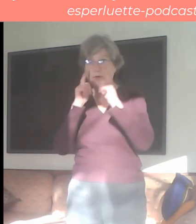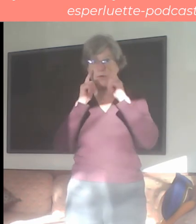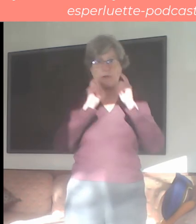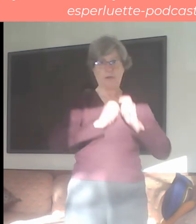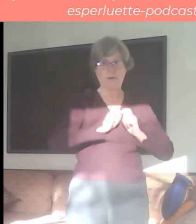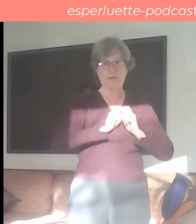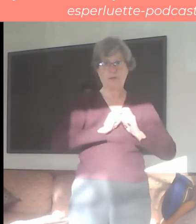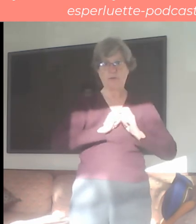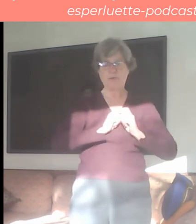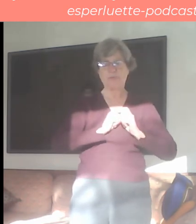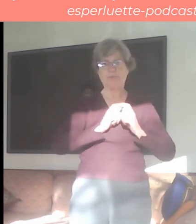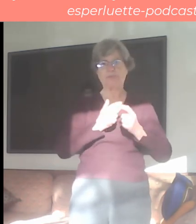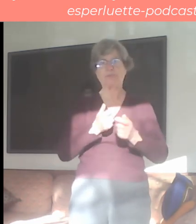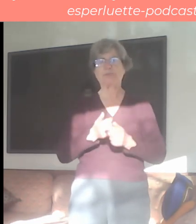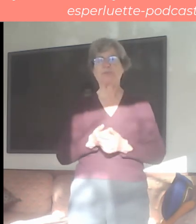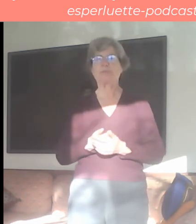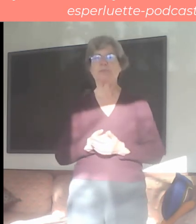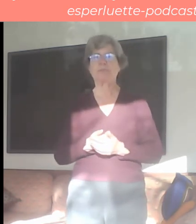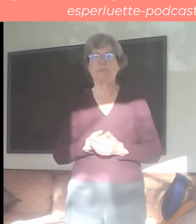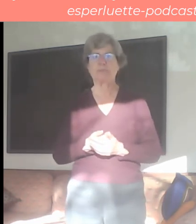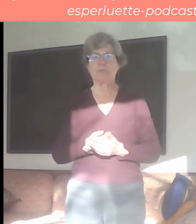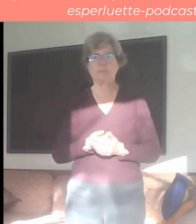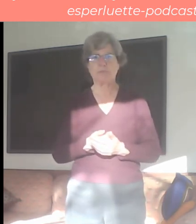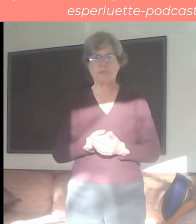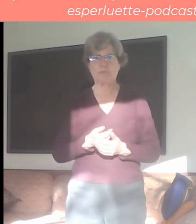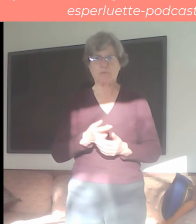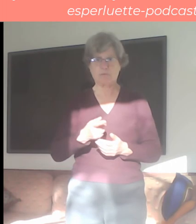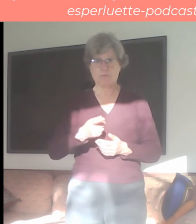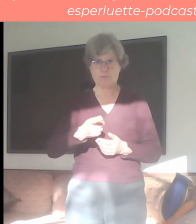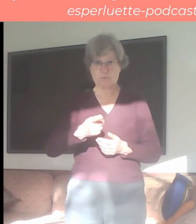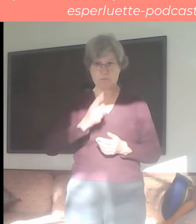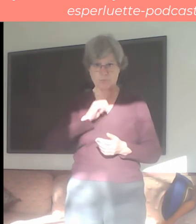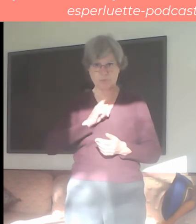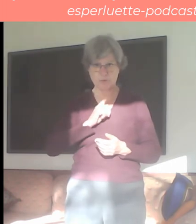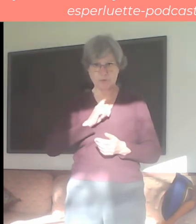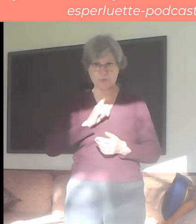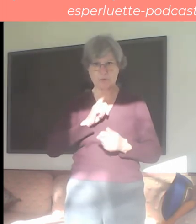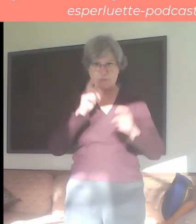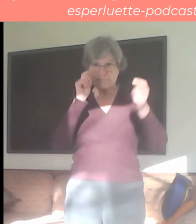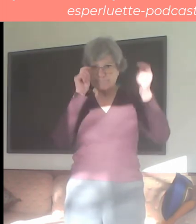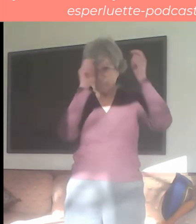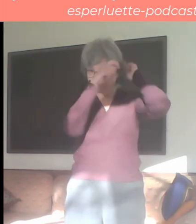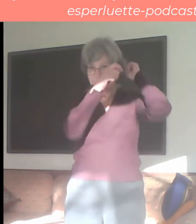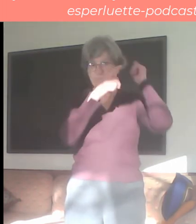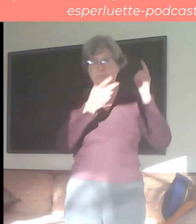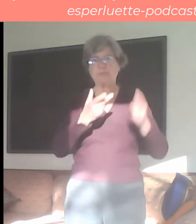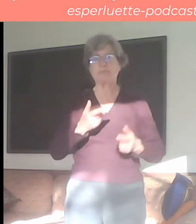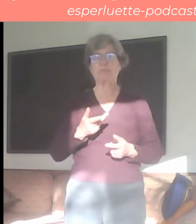si possible, on parle chacun à son tour. Et donc, on fait attention à l'autre. Donc, il y a une attention à l'autre, il y a une attention